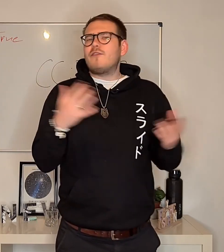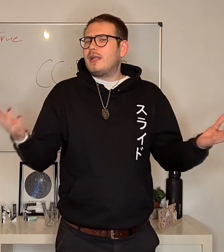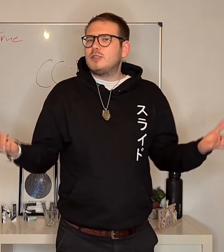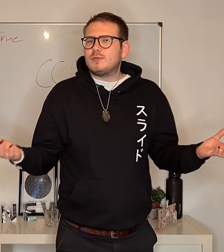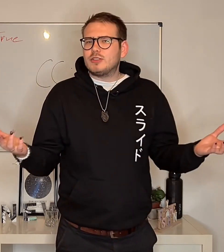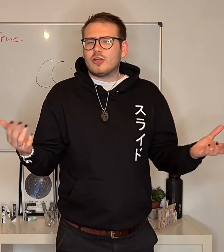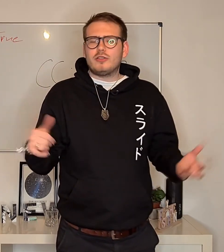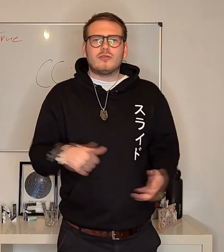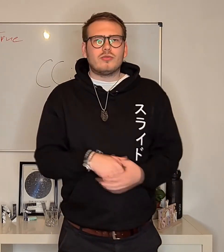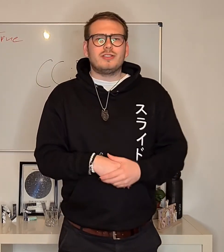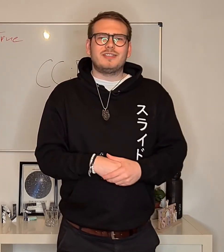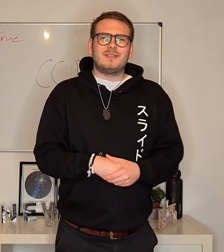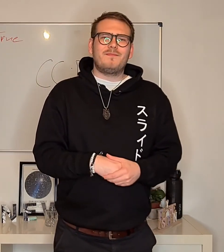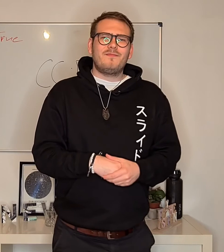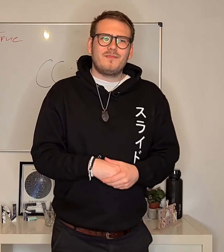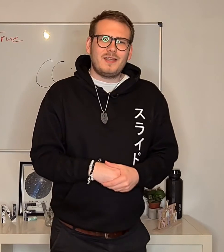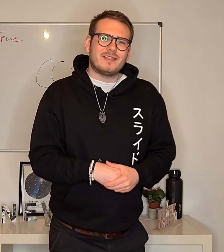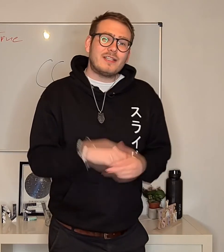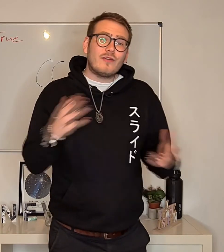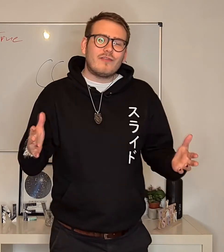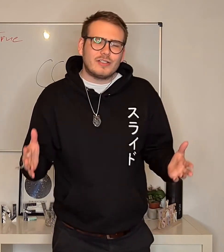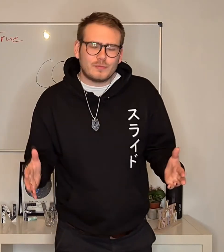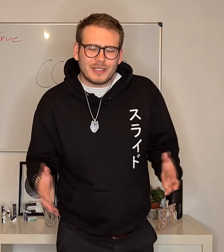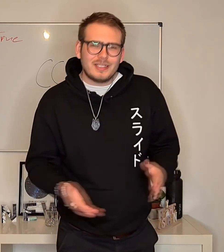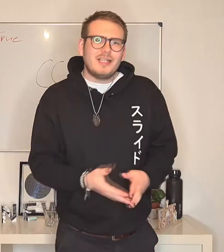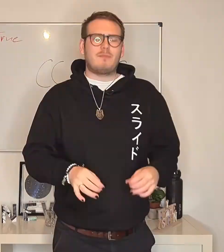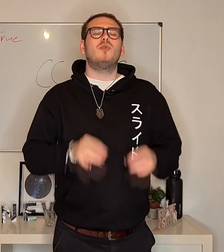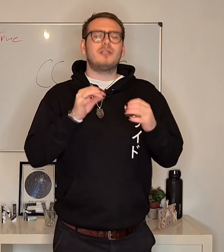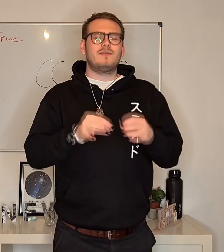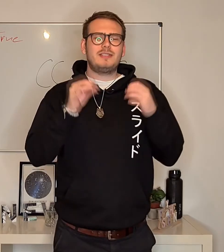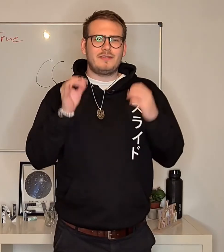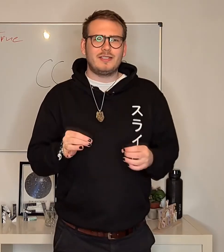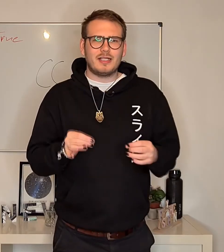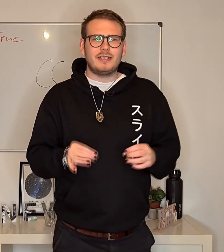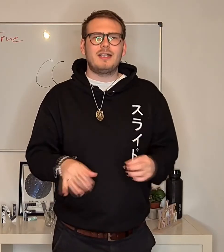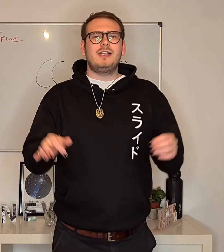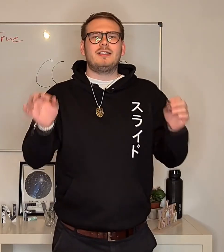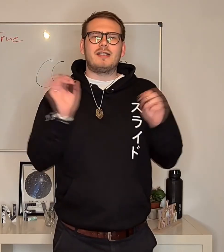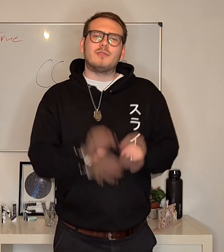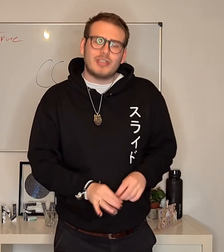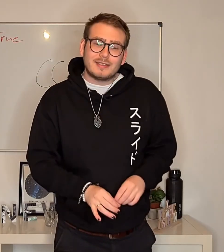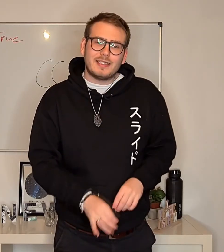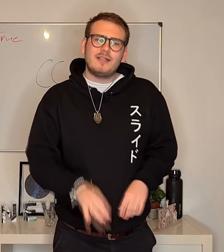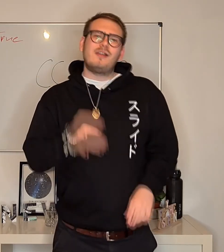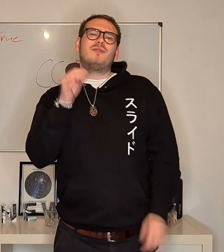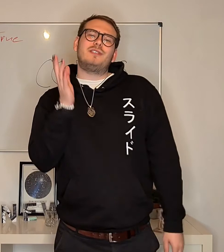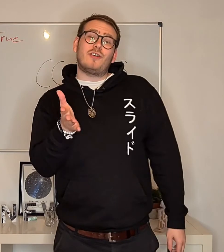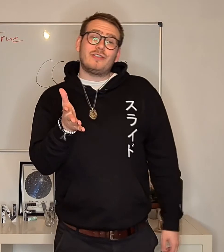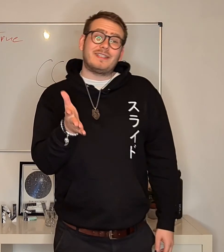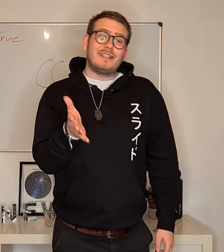alle mitspielen können. Und ja, seid auf jeden Fall gespannt. Ab Montag wird der Eventkalender dann am Start sein und ich hoffe, ihr seid alle